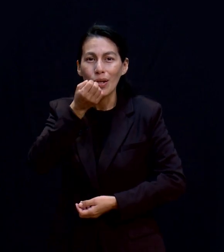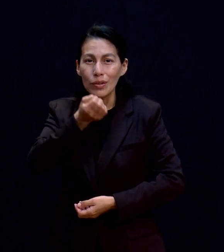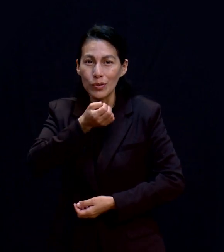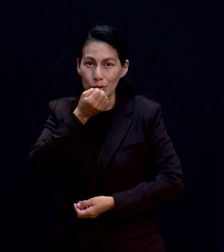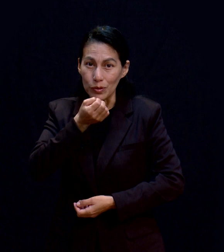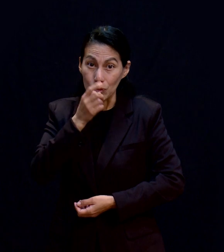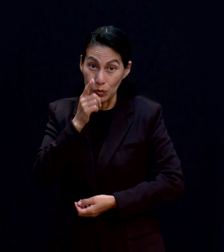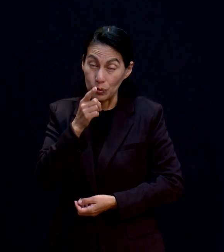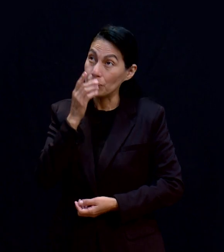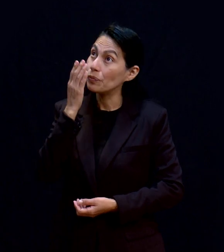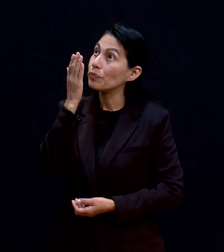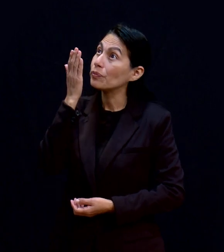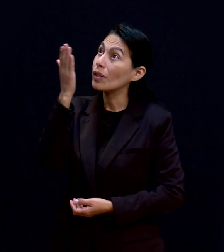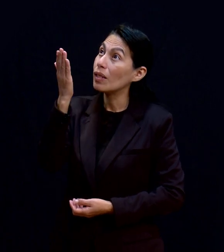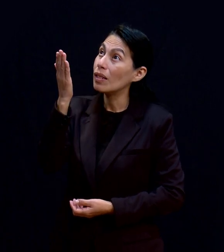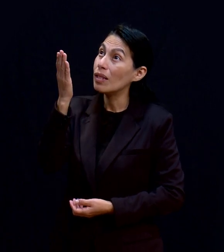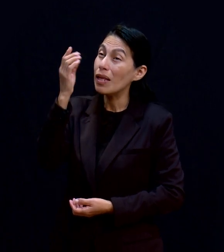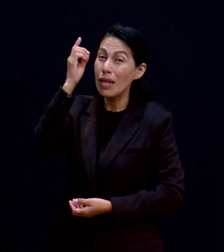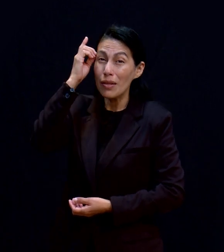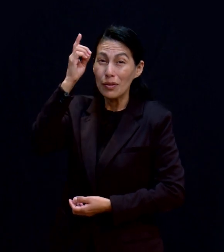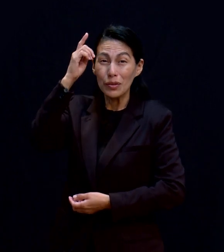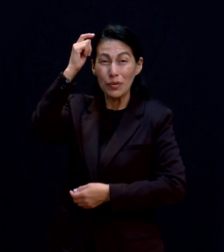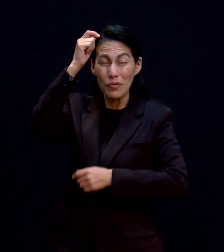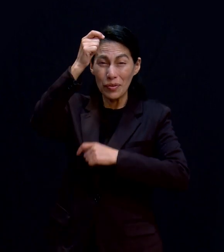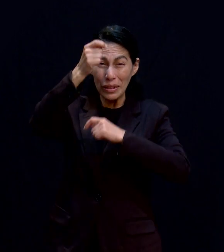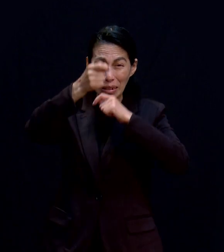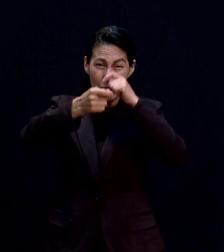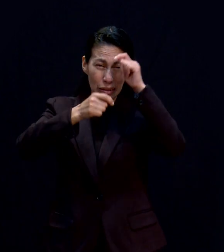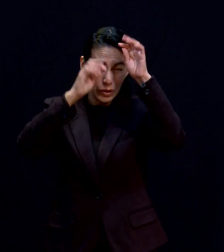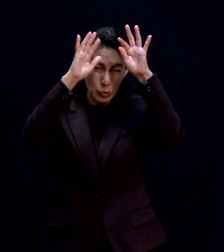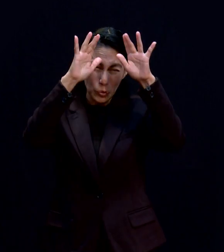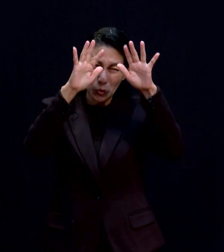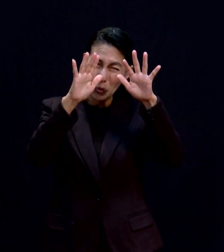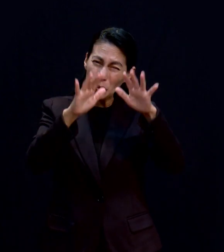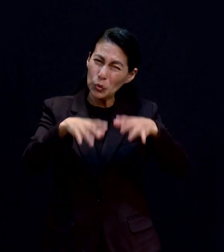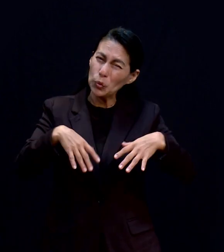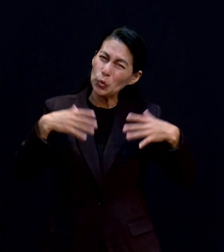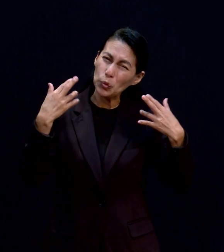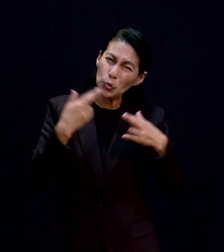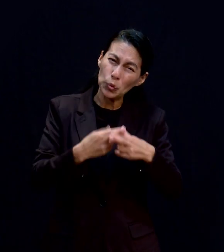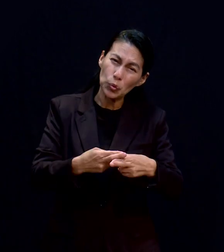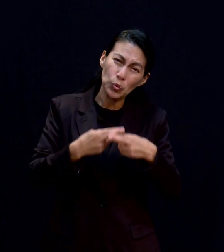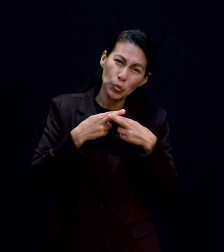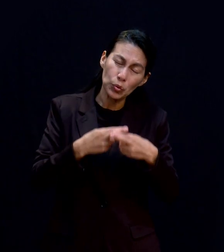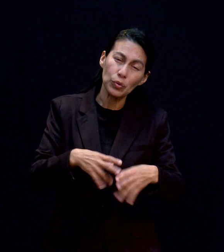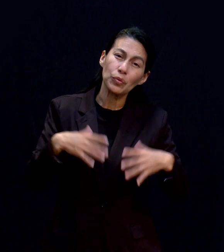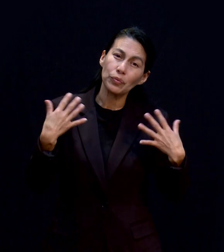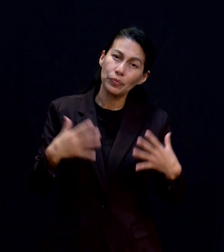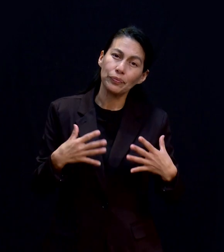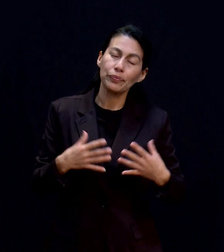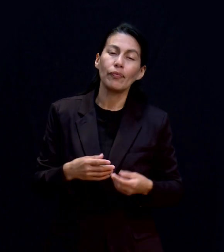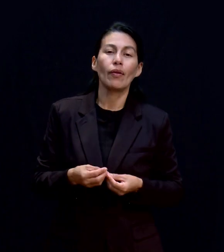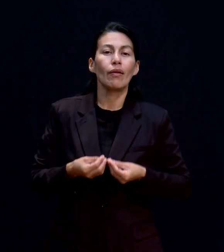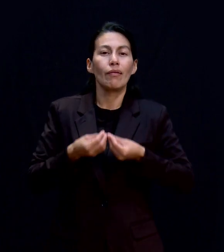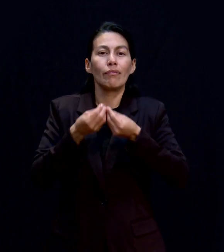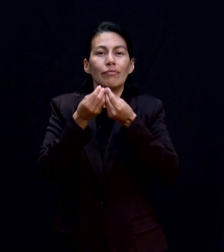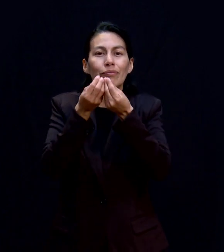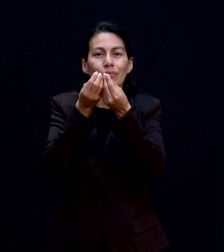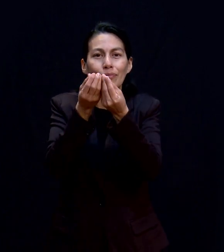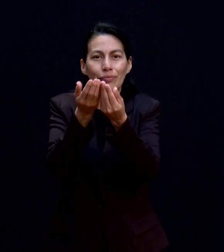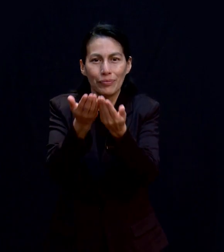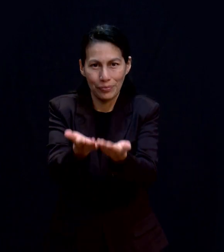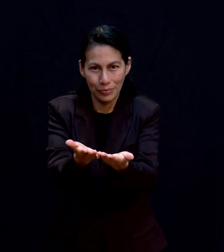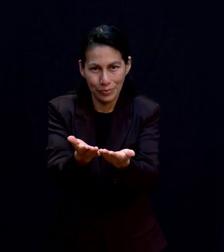acceso a bendiciones sin número cantidad de bendiciones que dios quiere otorgar te